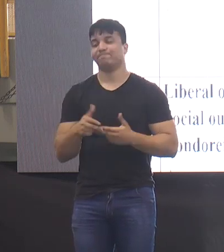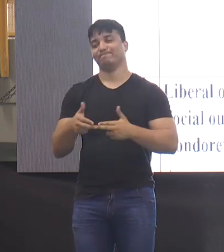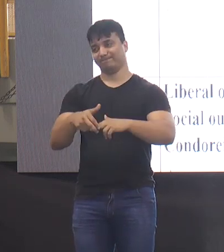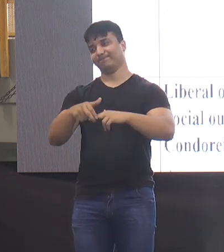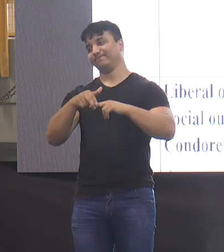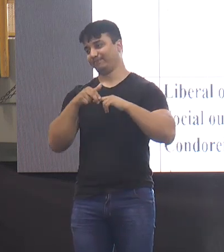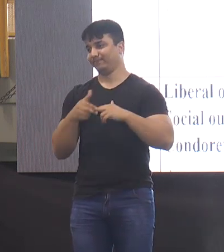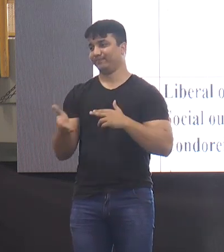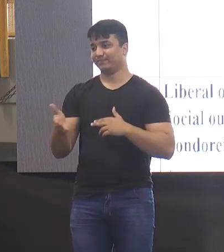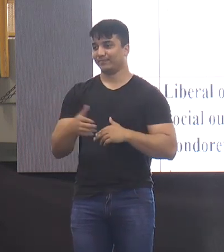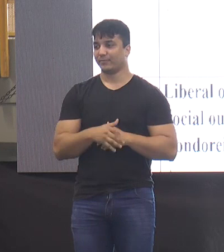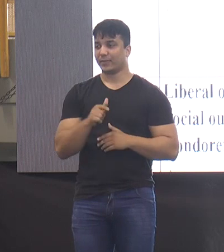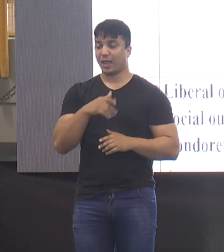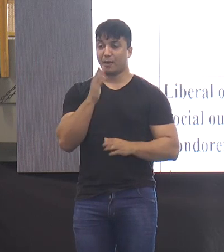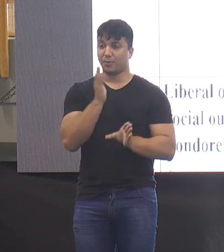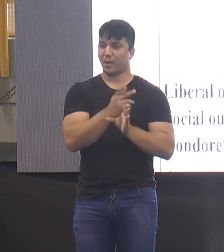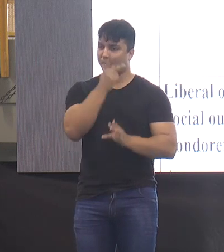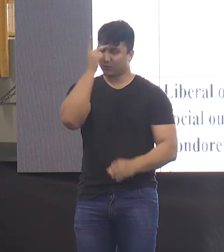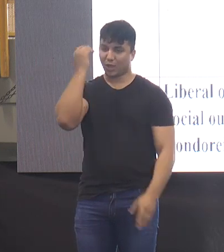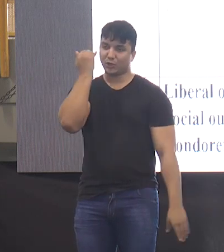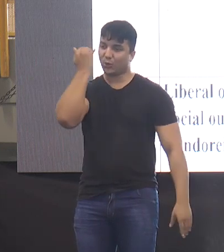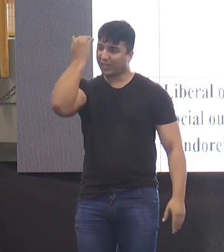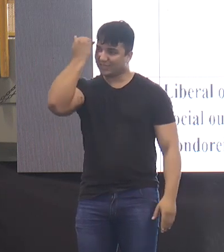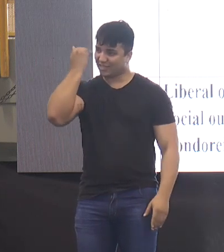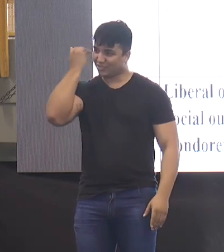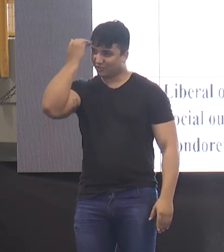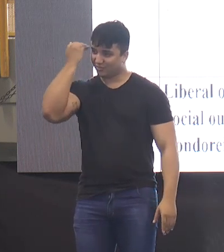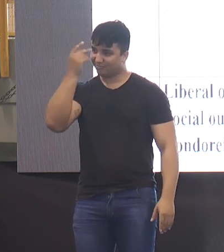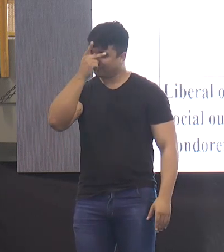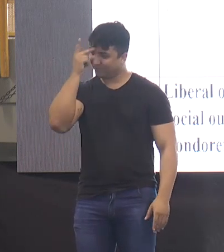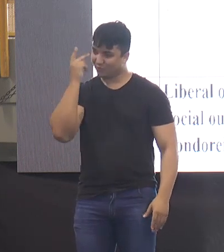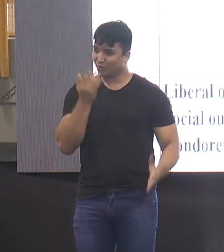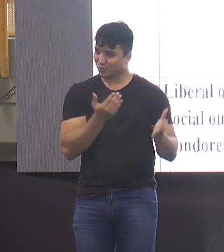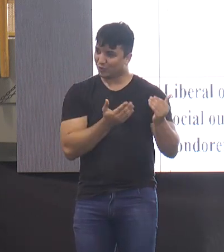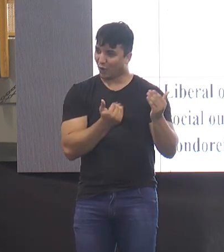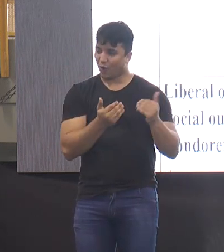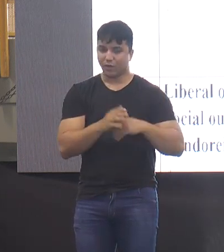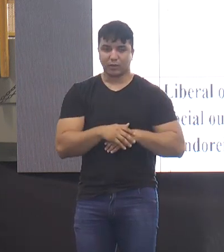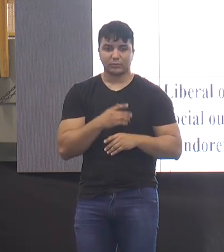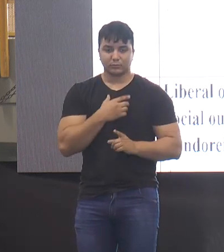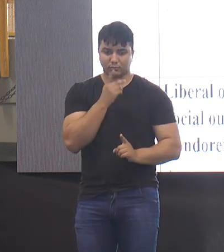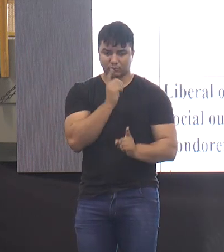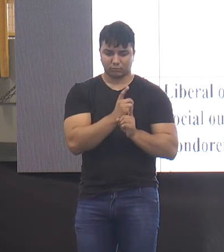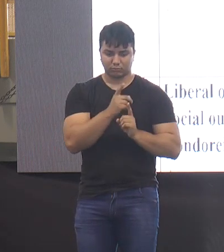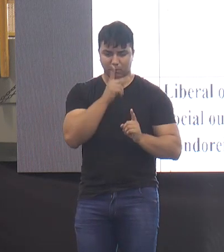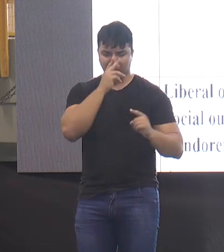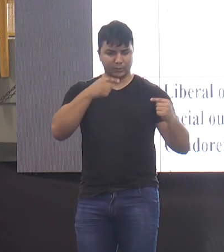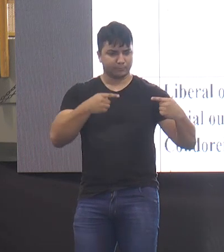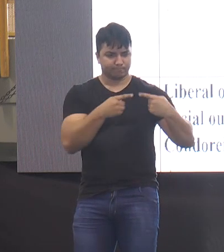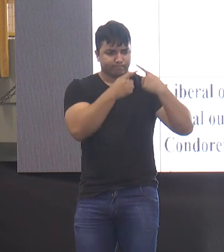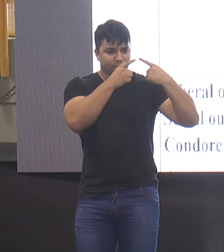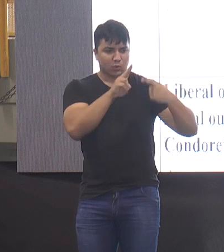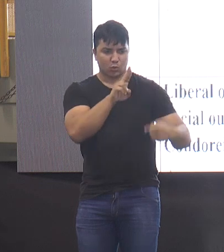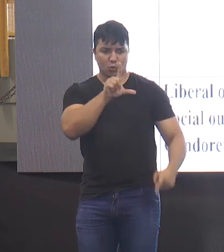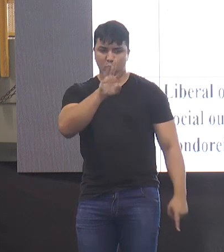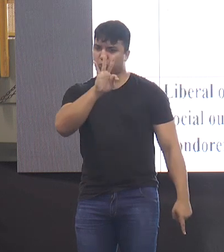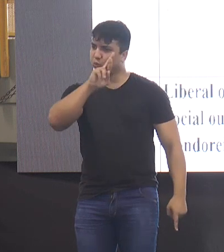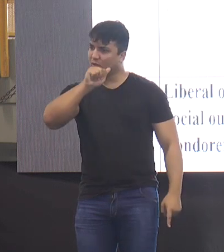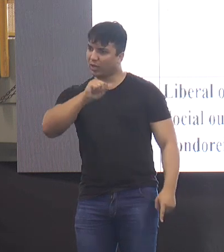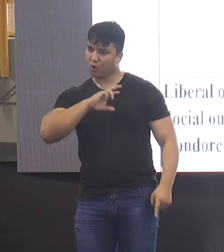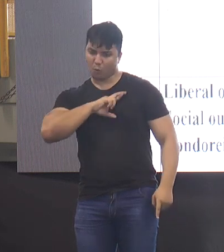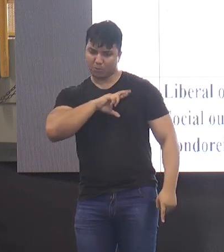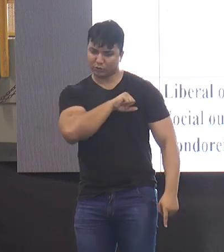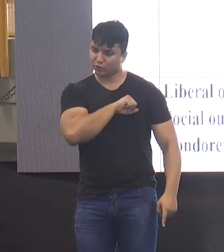E essa fuga ela é muito adolescente, né? O adolescente, ele se identifica muito com o ultrarromantismo. A